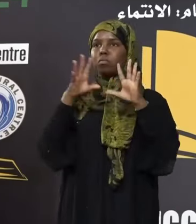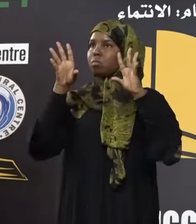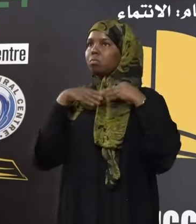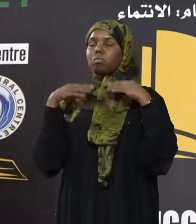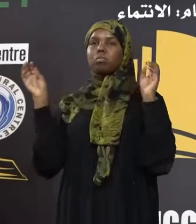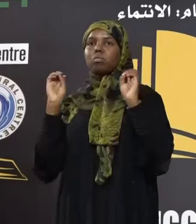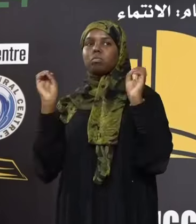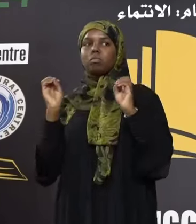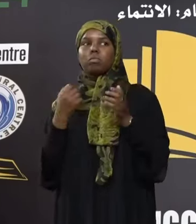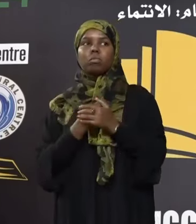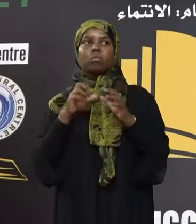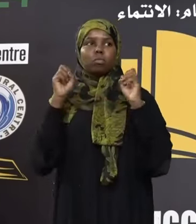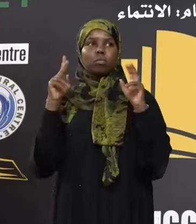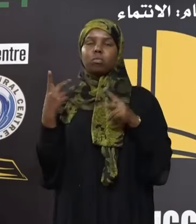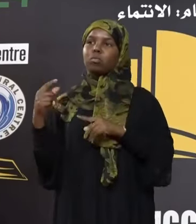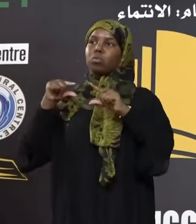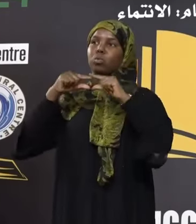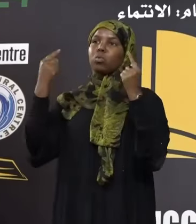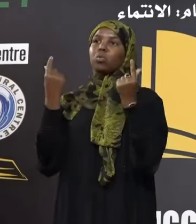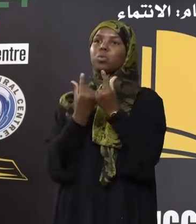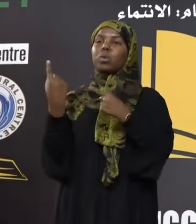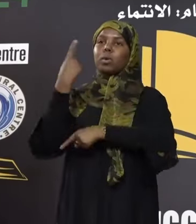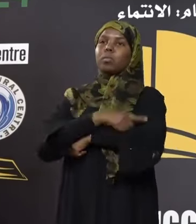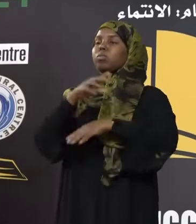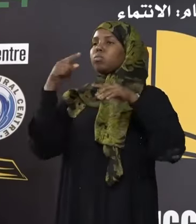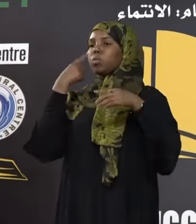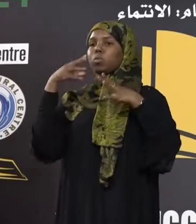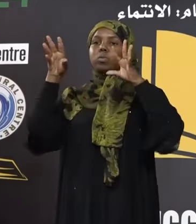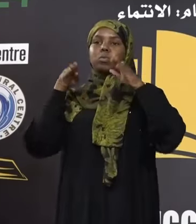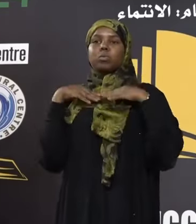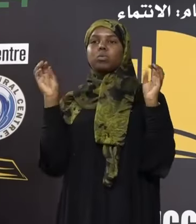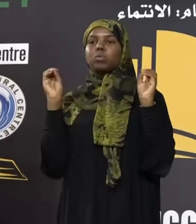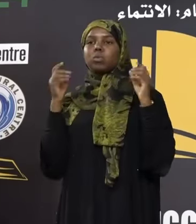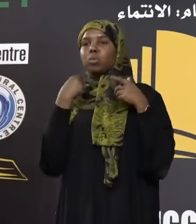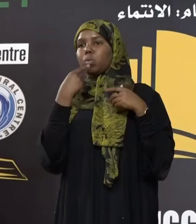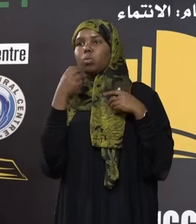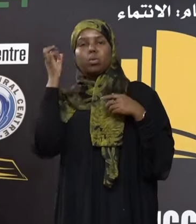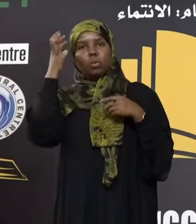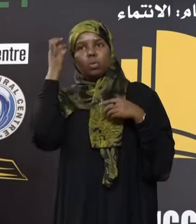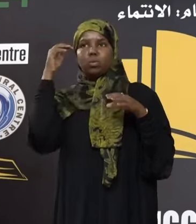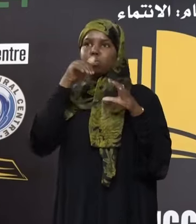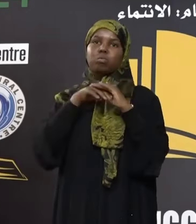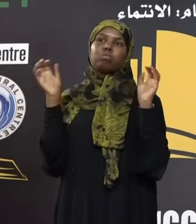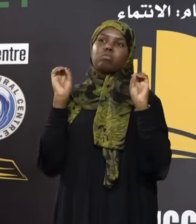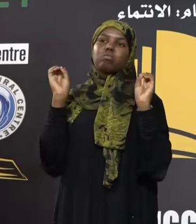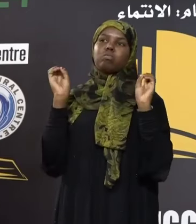maayo waayo xisbiga maanta odhan ayaa kaa la yeeli maayo cabdiraxmaan ciriyo xisbigiisa kuma jiradi